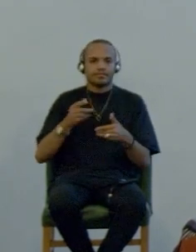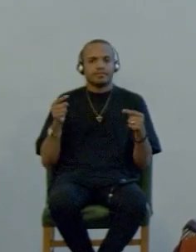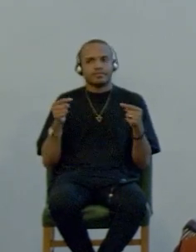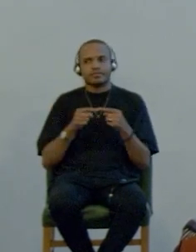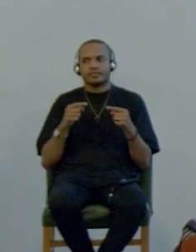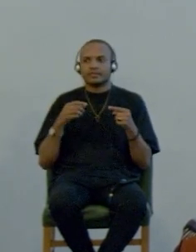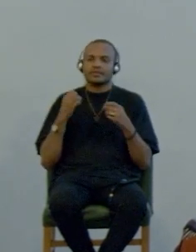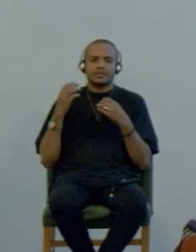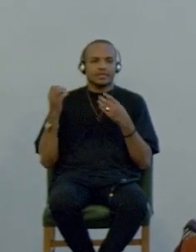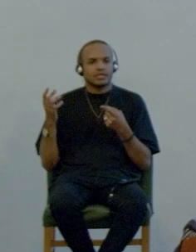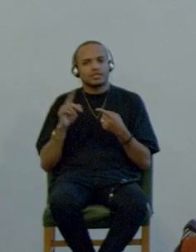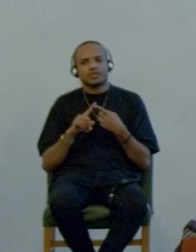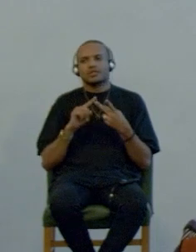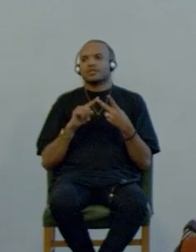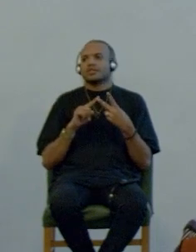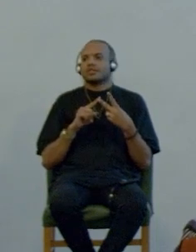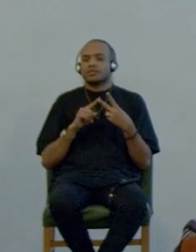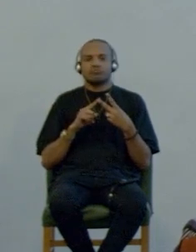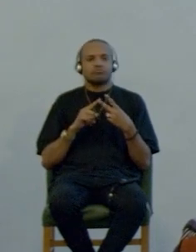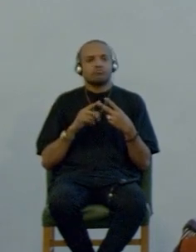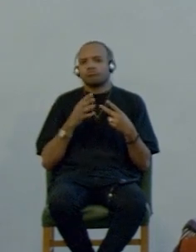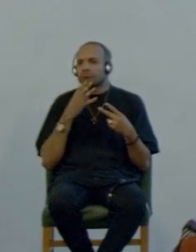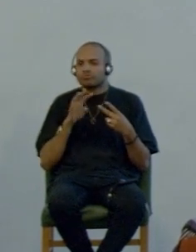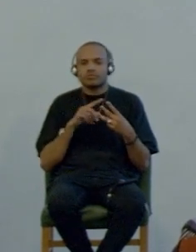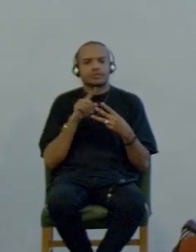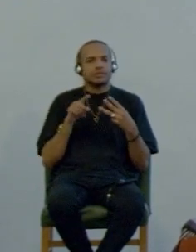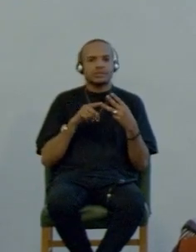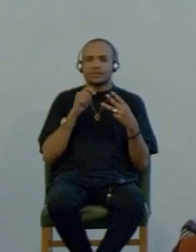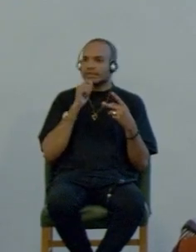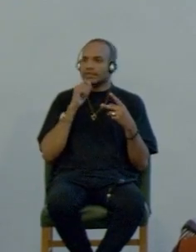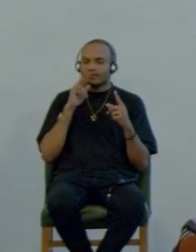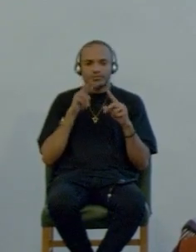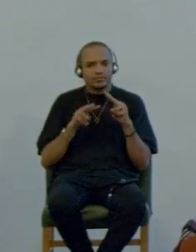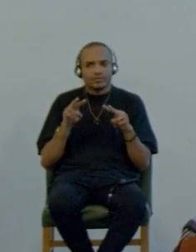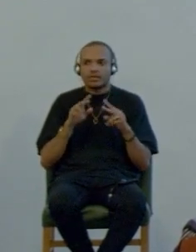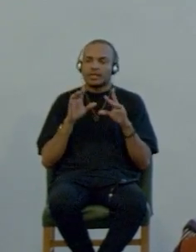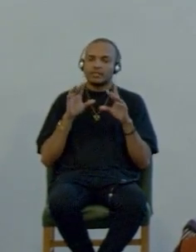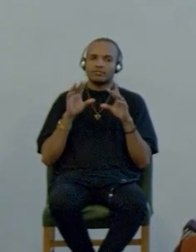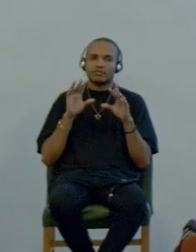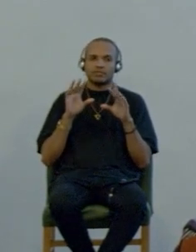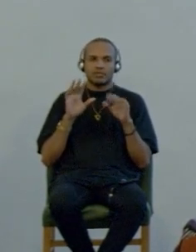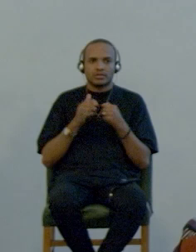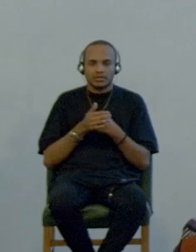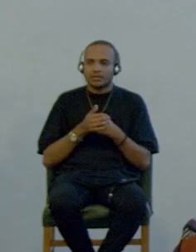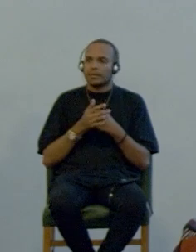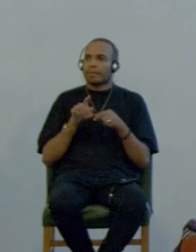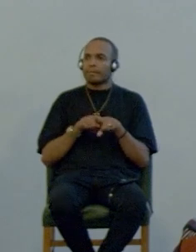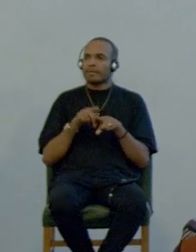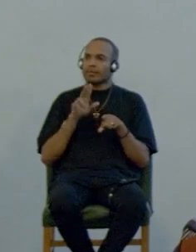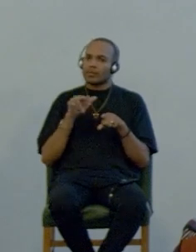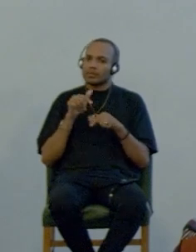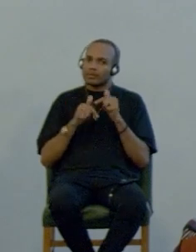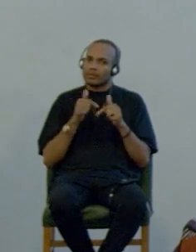de l'invisible, de la description. J'ai jamais travaillé sur le Brésil et je ne suis pas anthropologue, mais ce texte